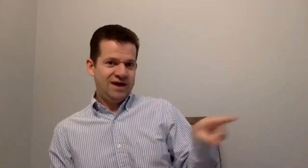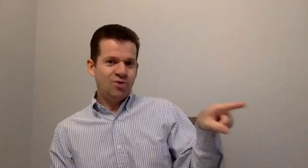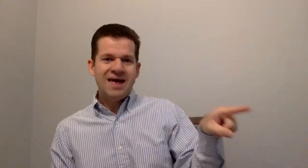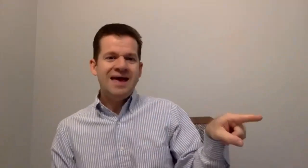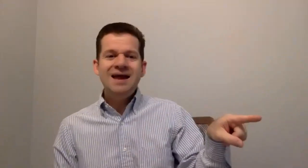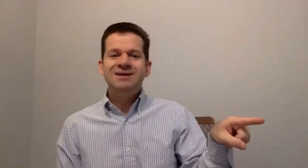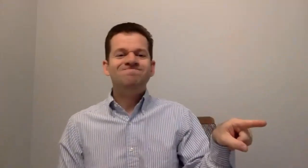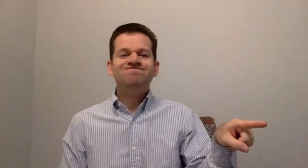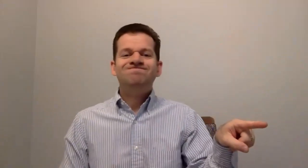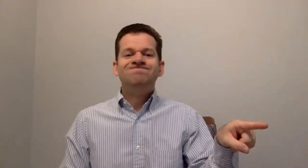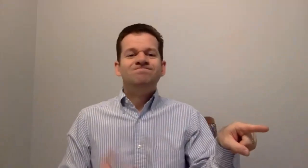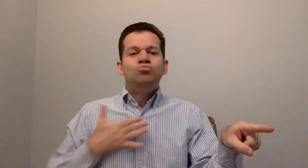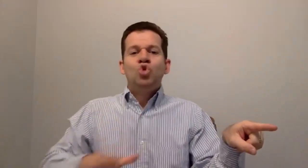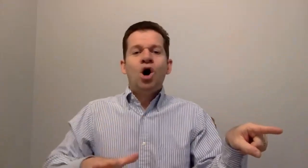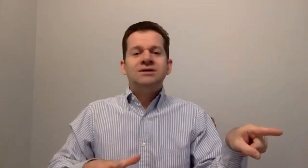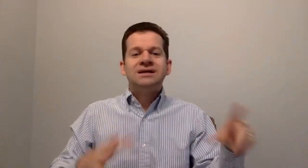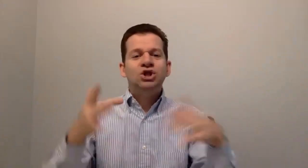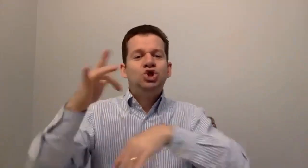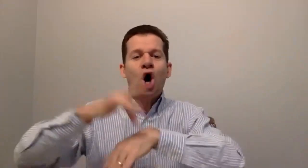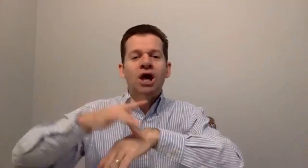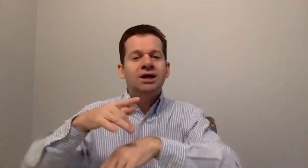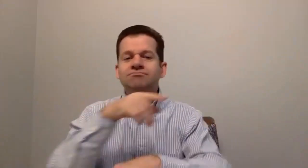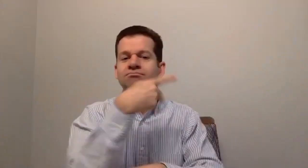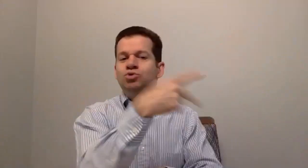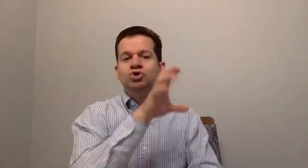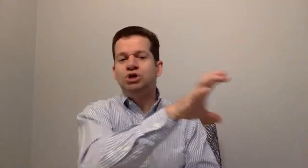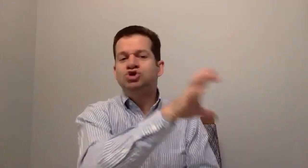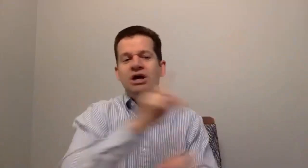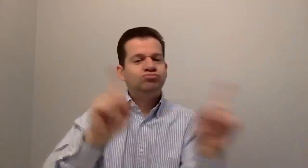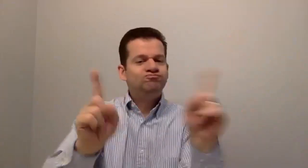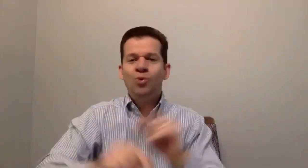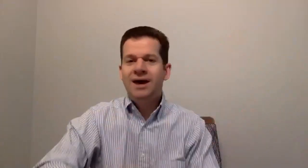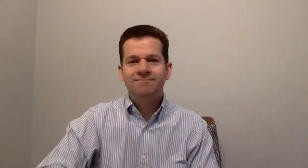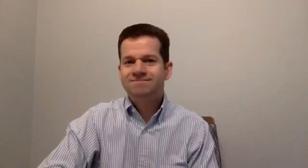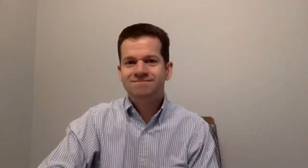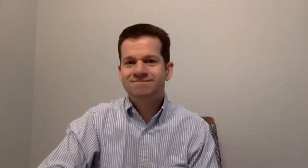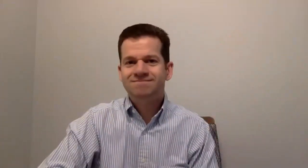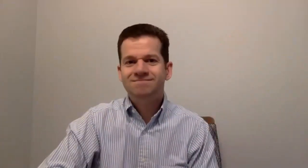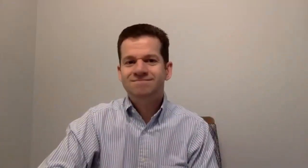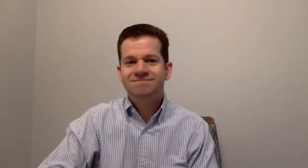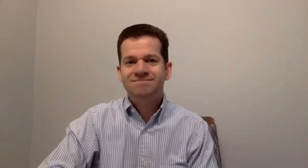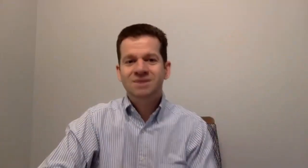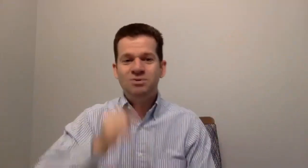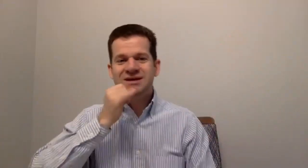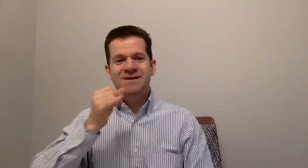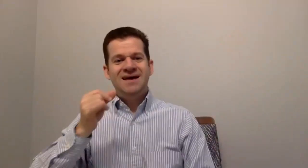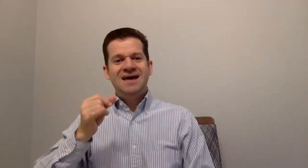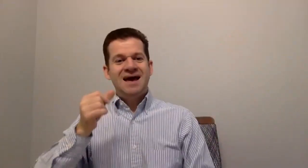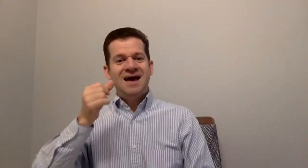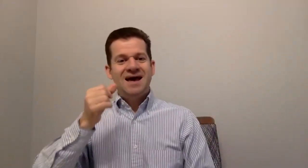filho, ele não gosta. Toque. Seu jeito não é. Então, por exemplo,